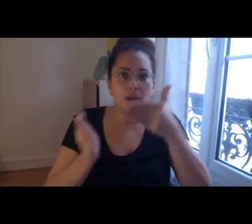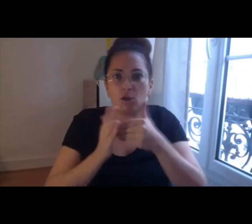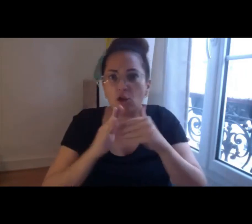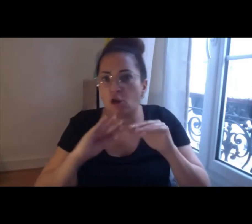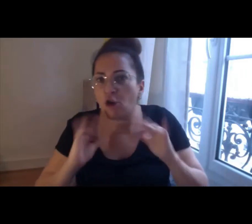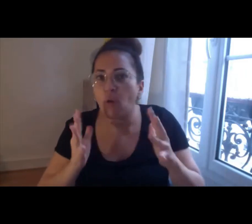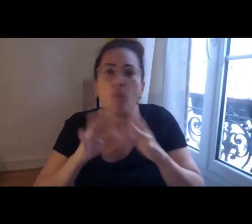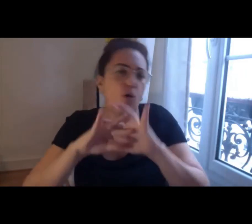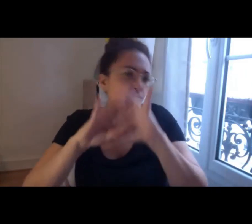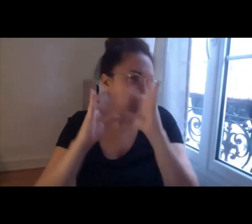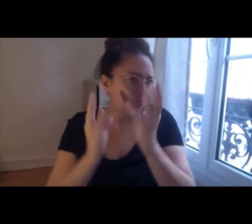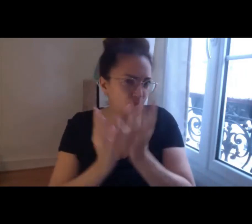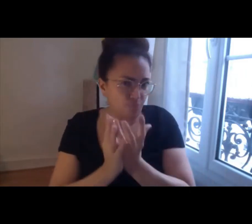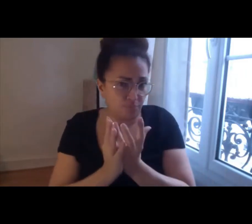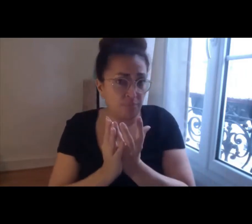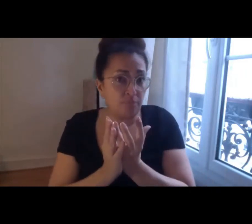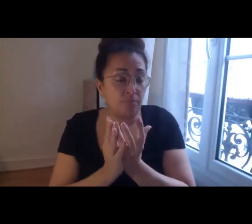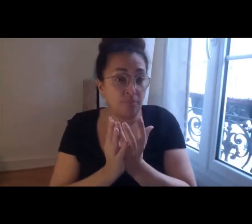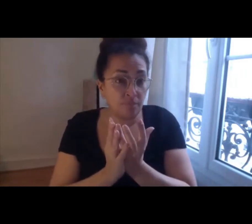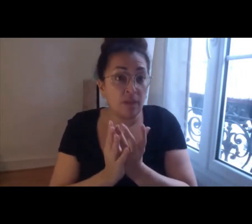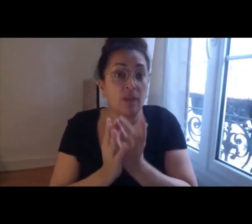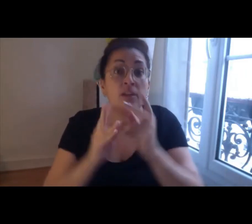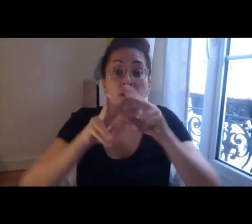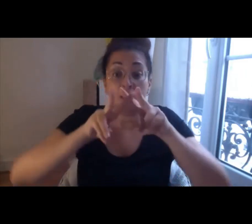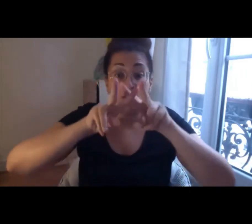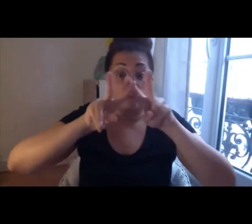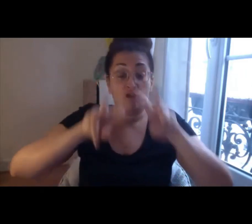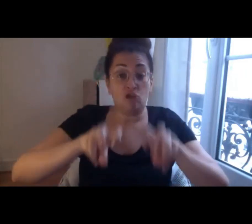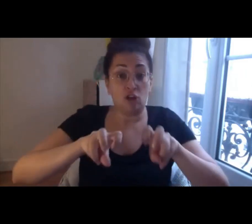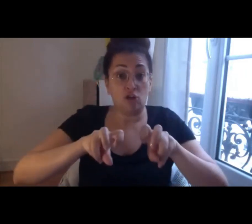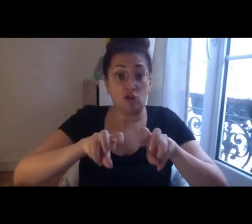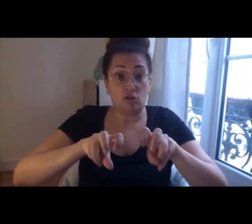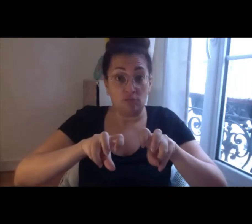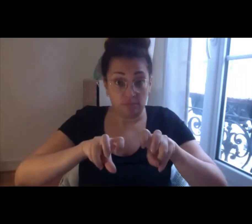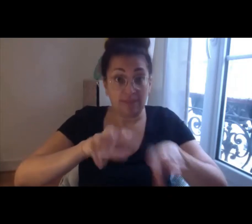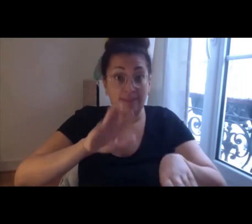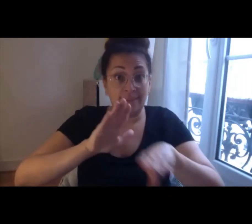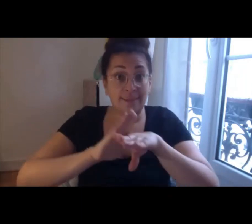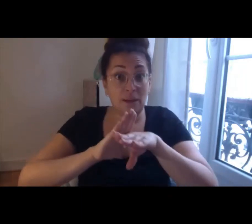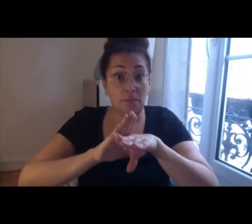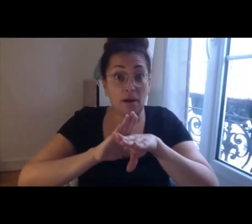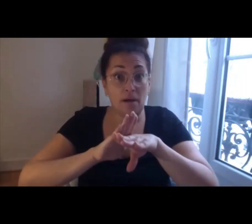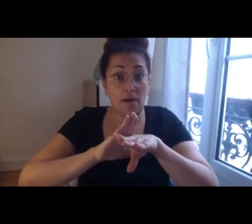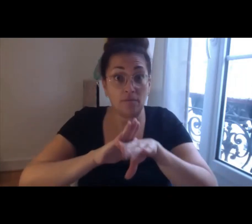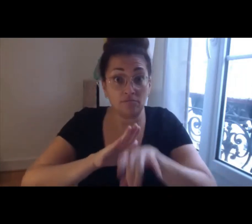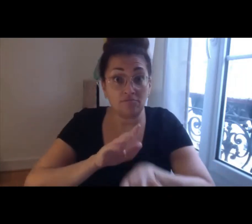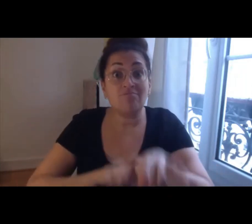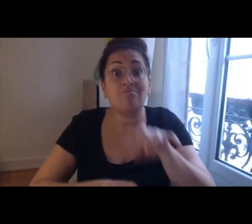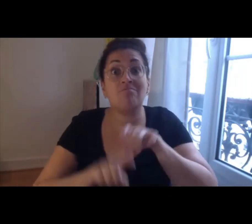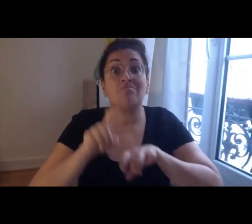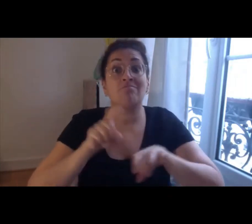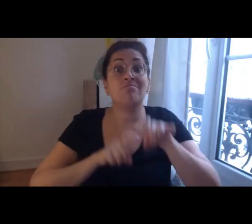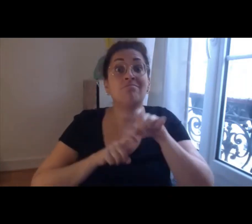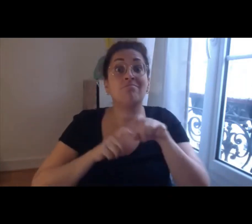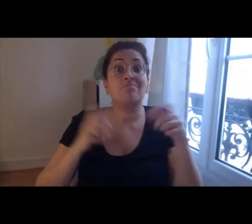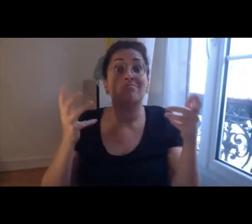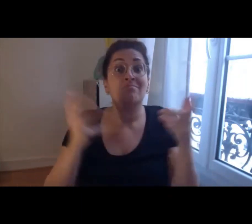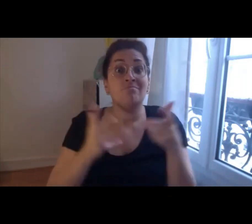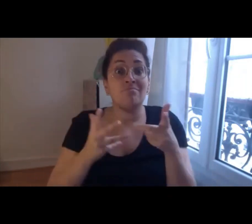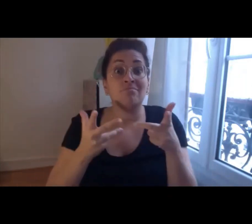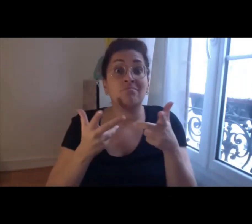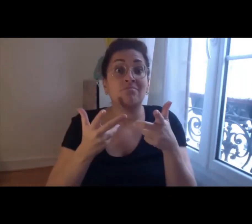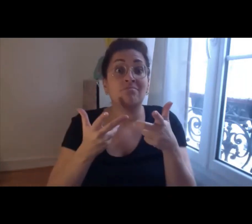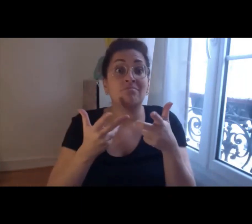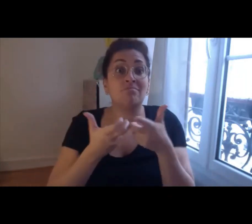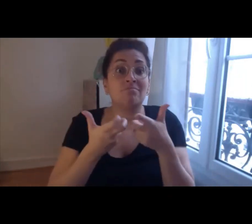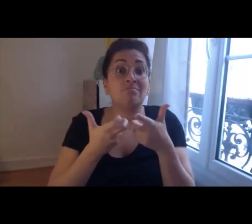recherche le point le point de départ c'est aussi la fameuse